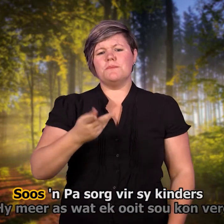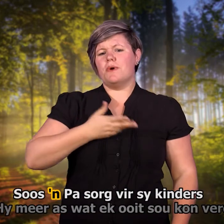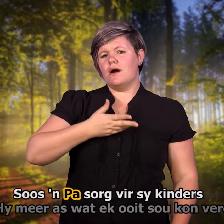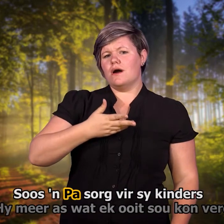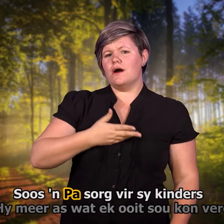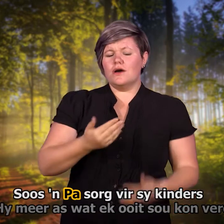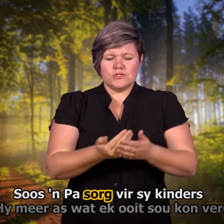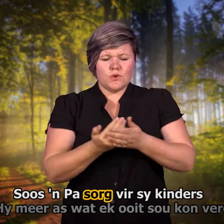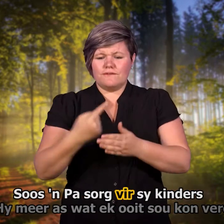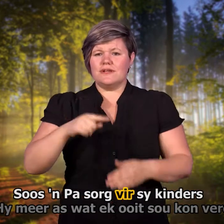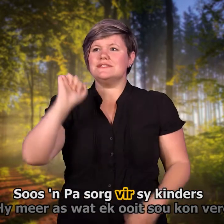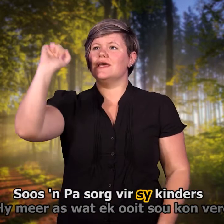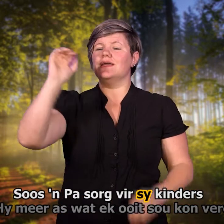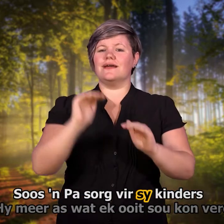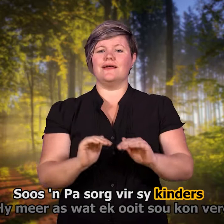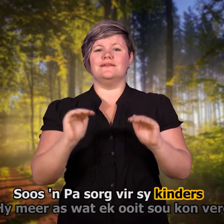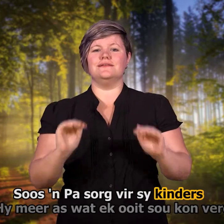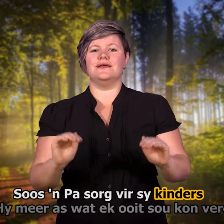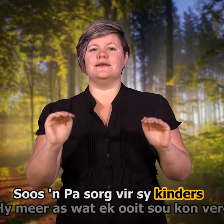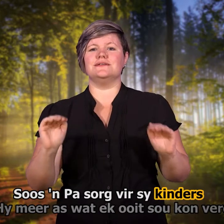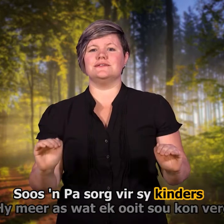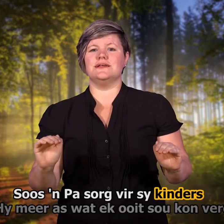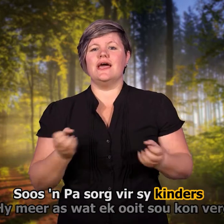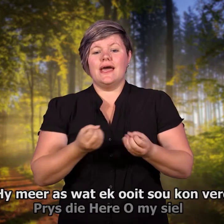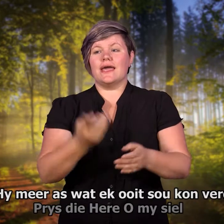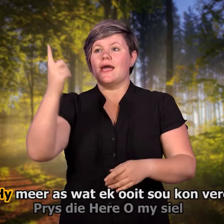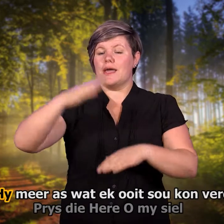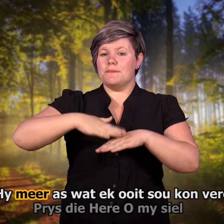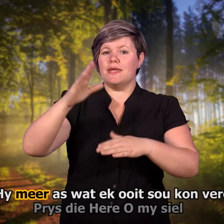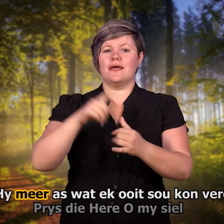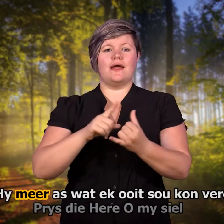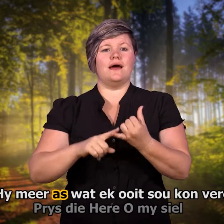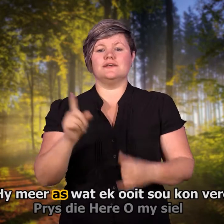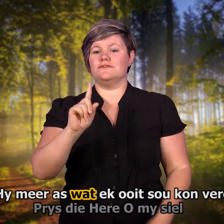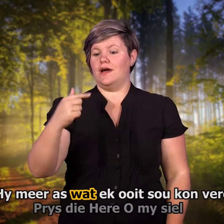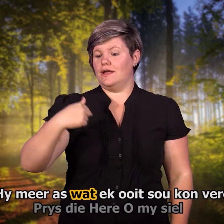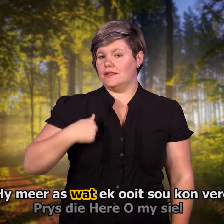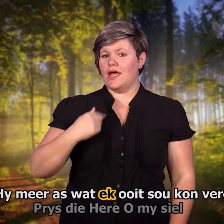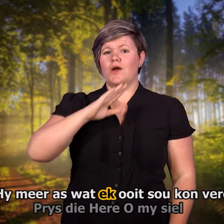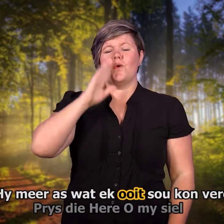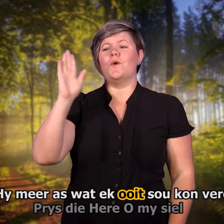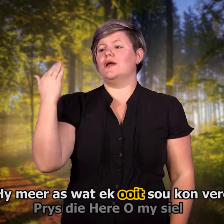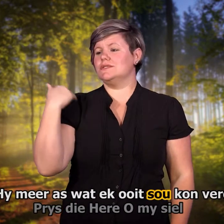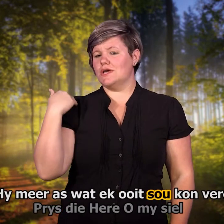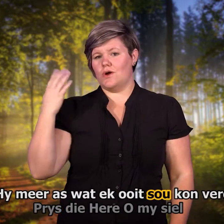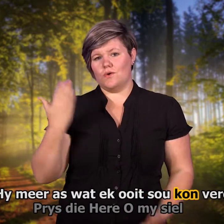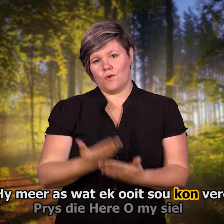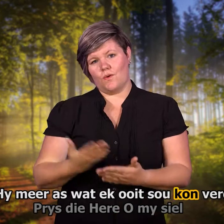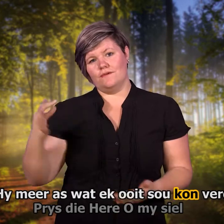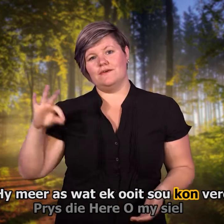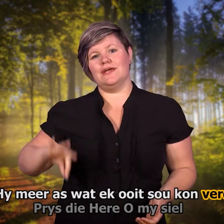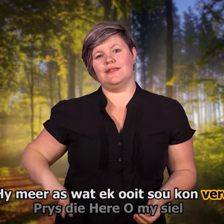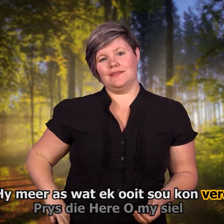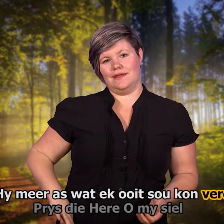soos die paal sorg vir sy kinders, gee hy meer as wat ek ooit sal